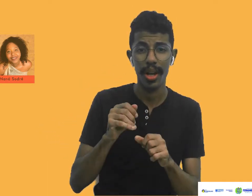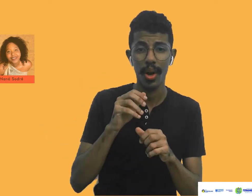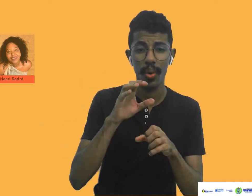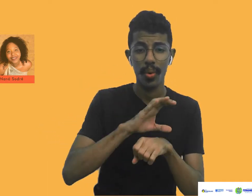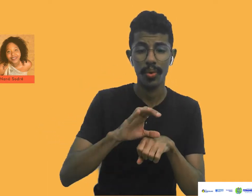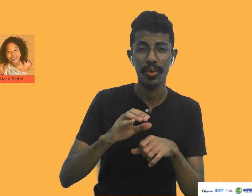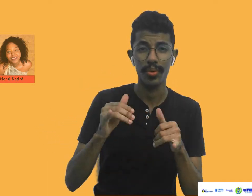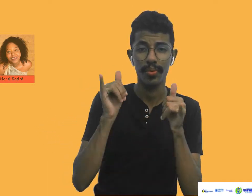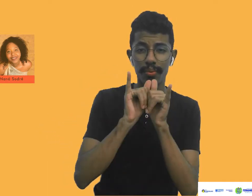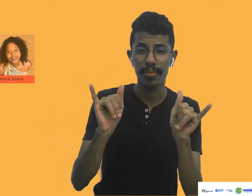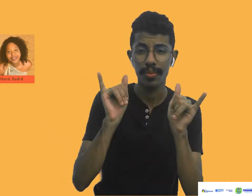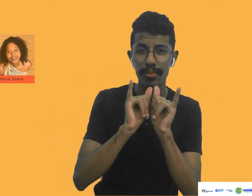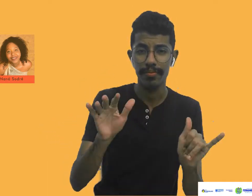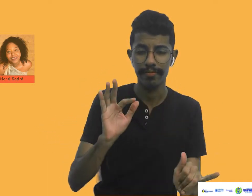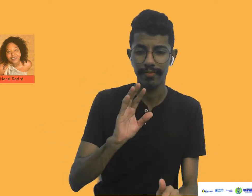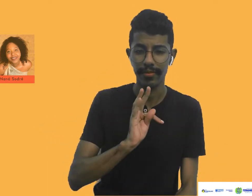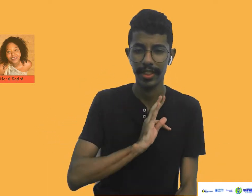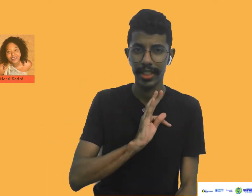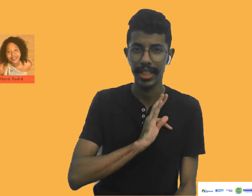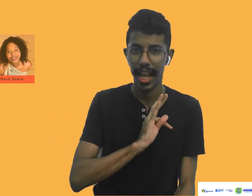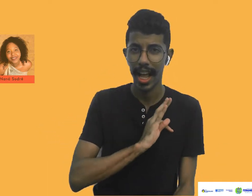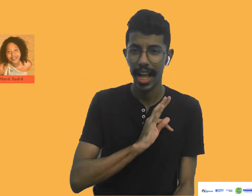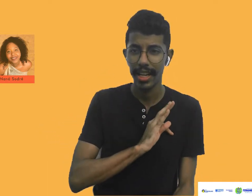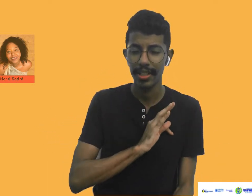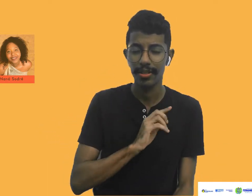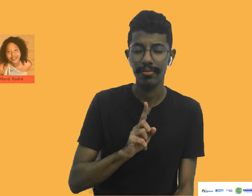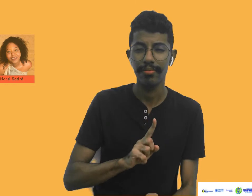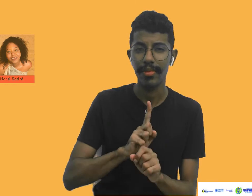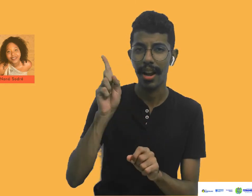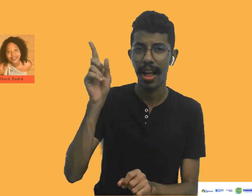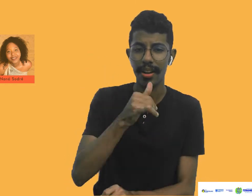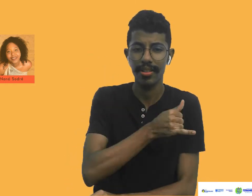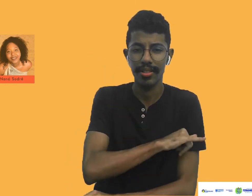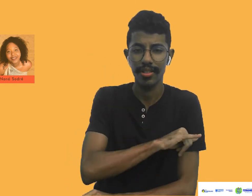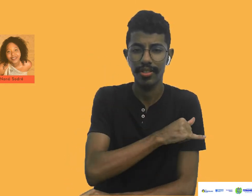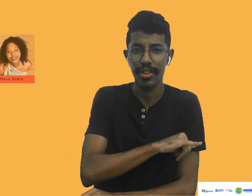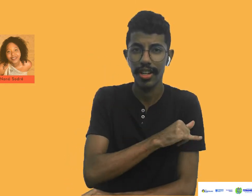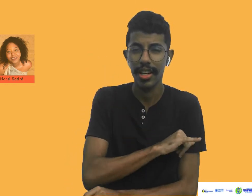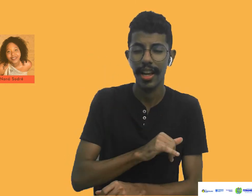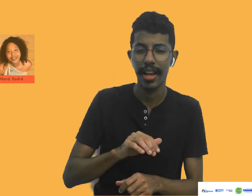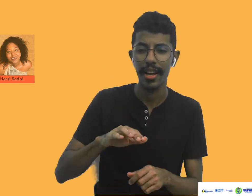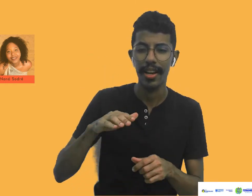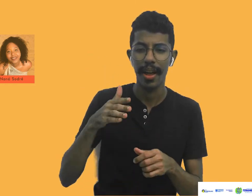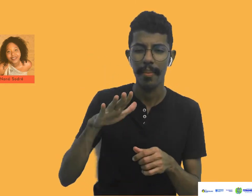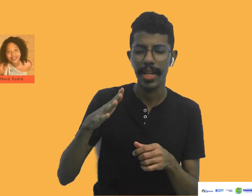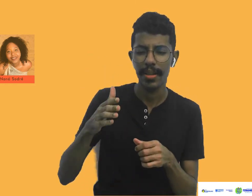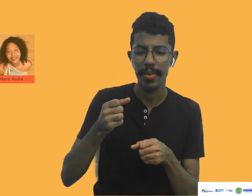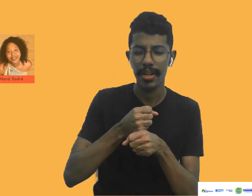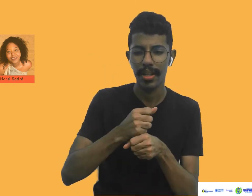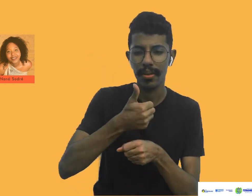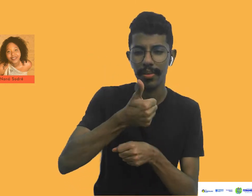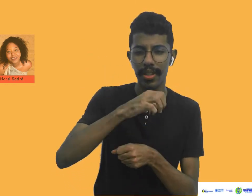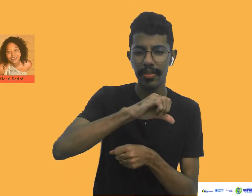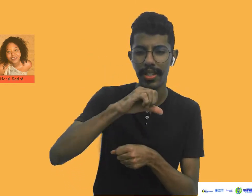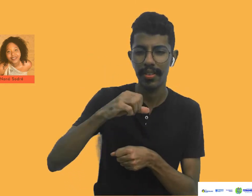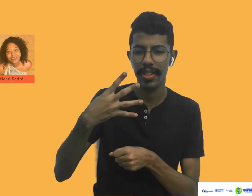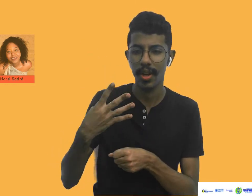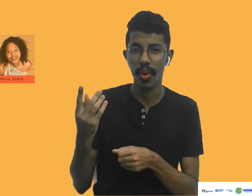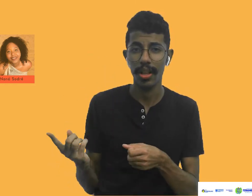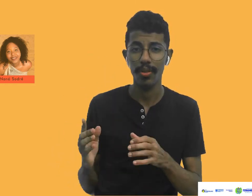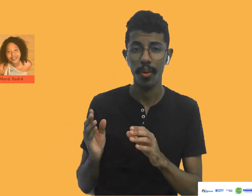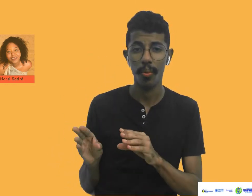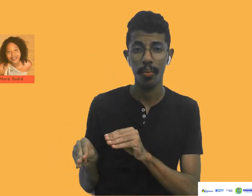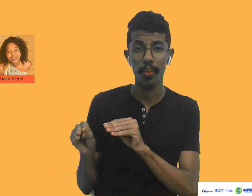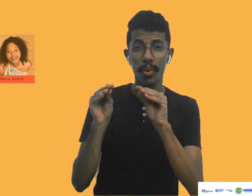publicidade, né? Publicidade dentro do âmbito técnico, ainda no Rio de Janeiro. A partir de 1994 eu vim para Pernambuco e